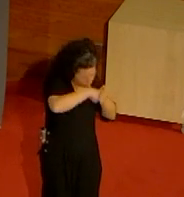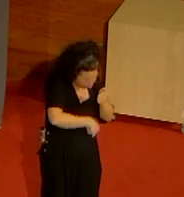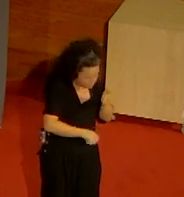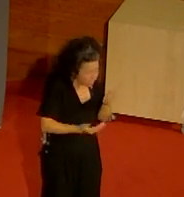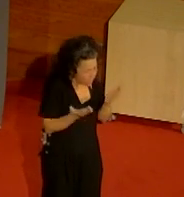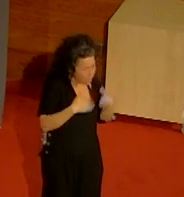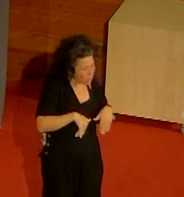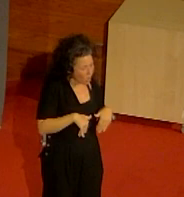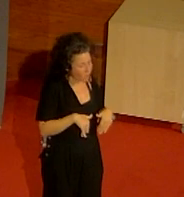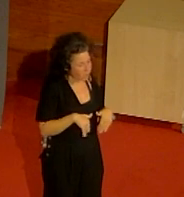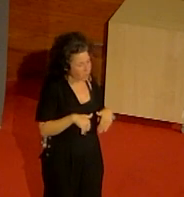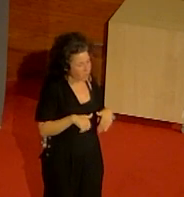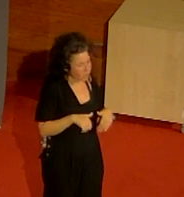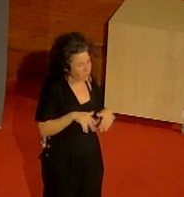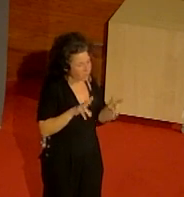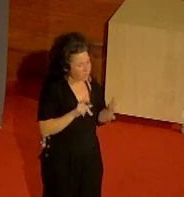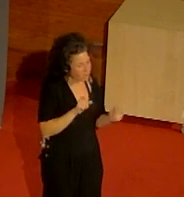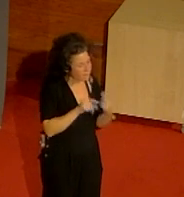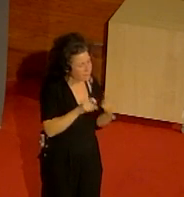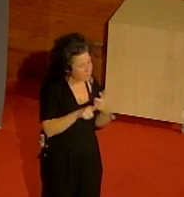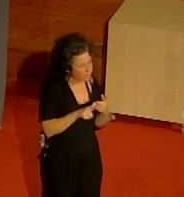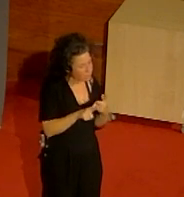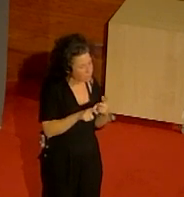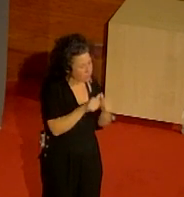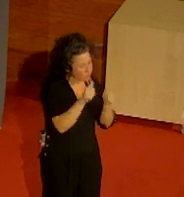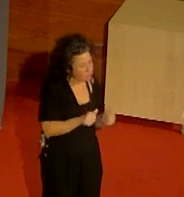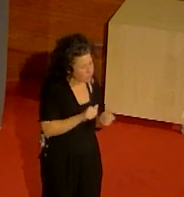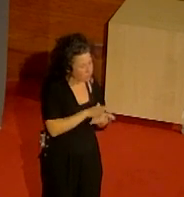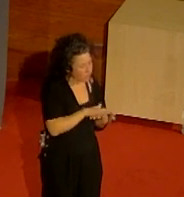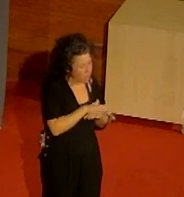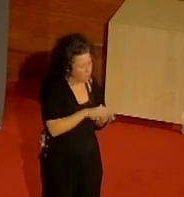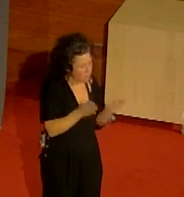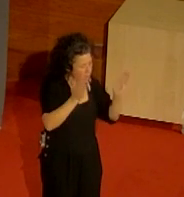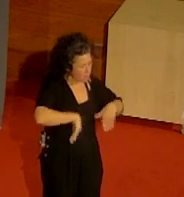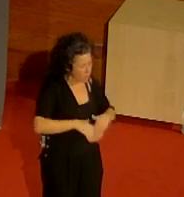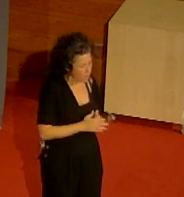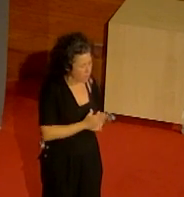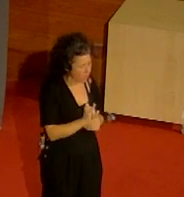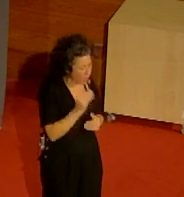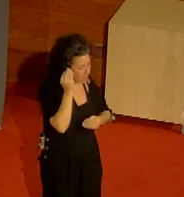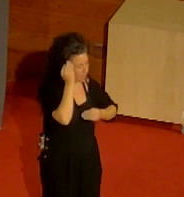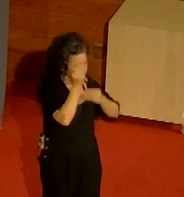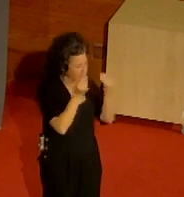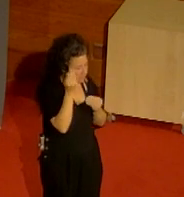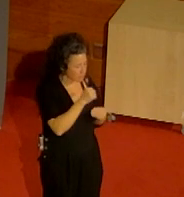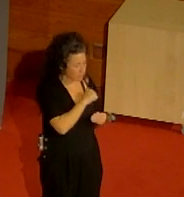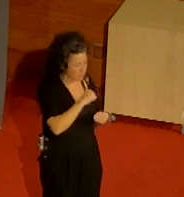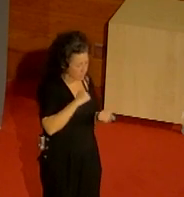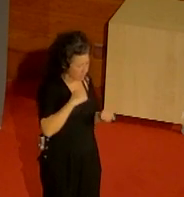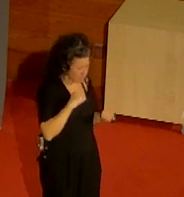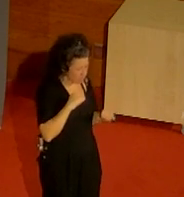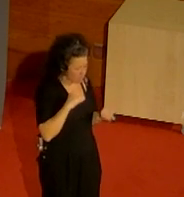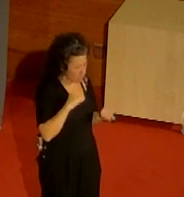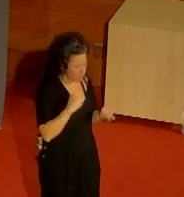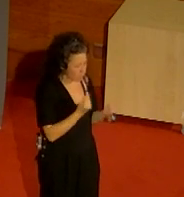cómo hablar sobre las migraciones. No existe. Sí existe una reflexión individual de muchos compañeros y compañeras que hacen un gran